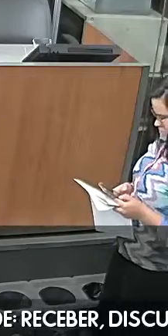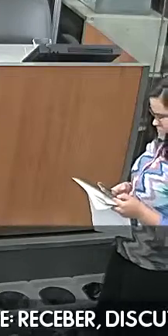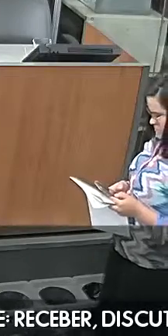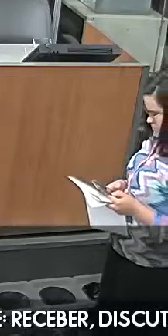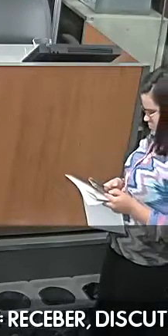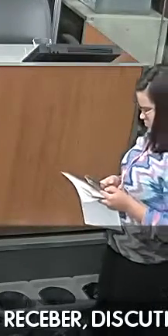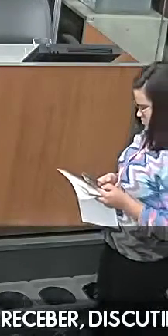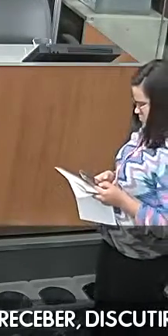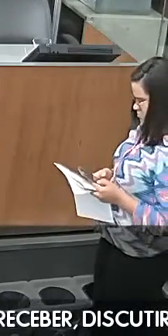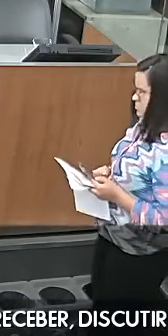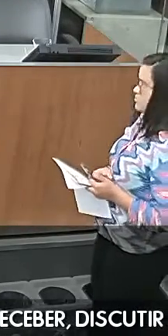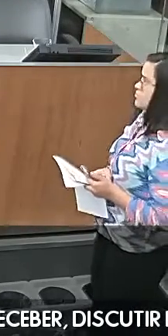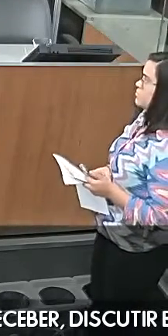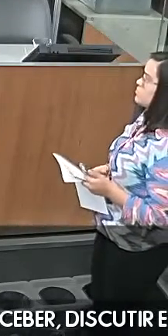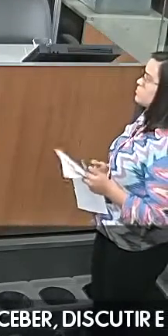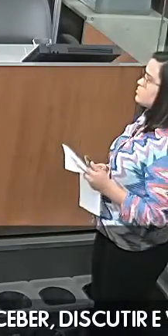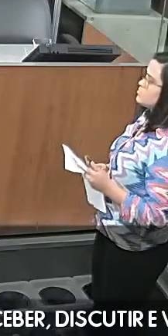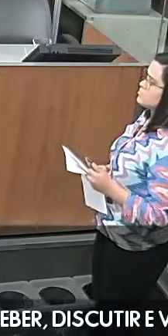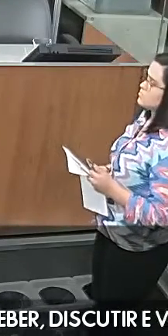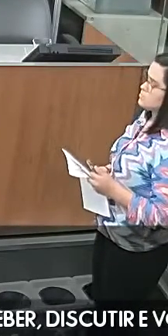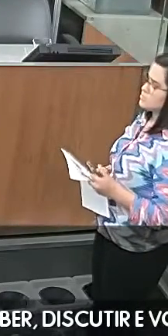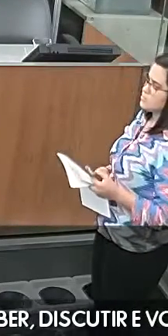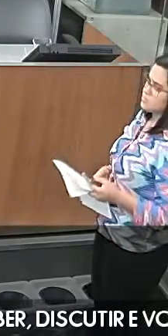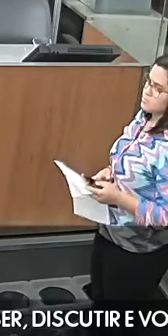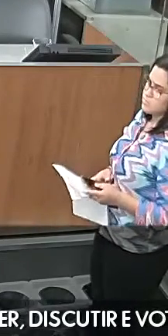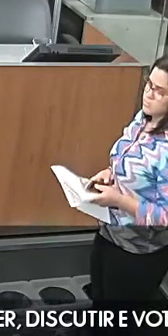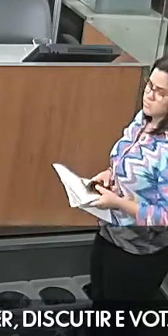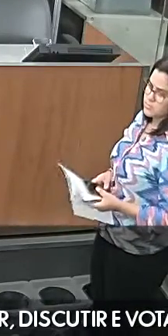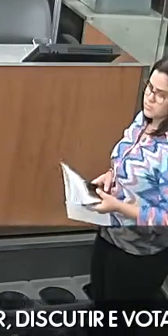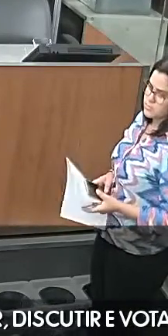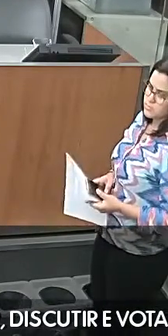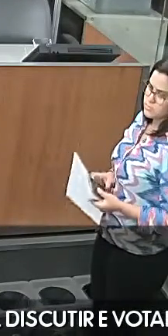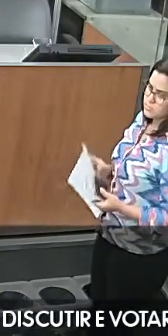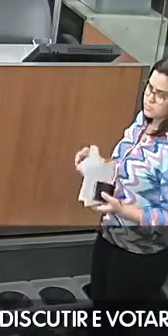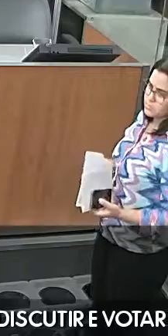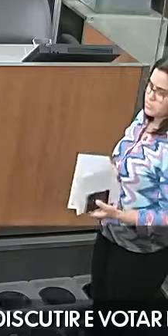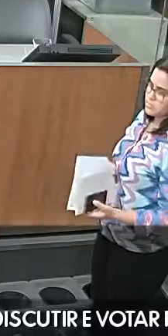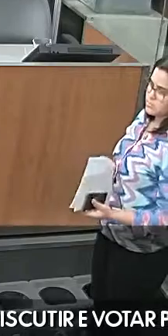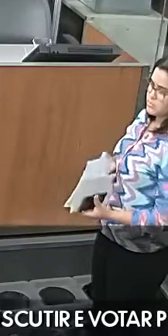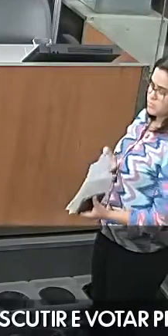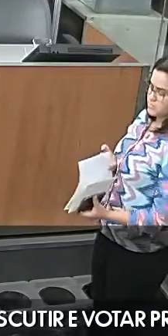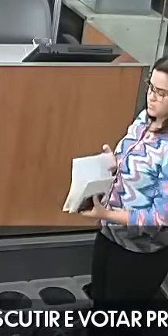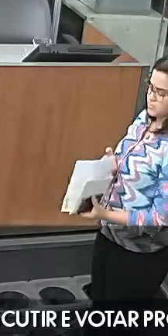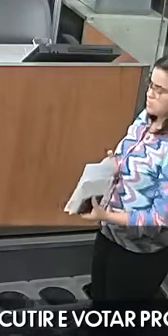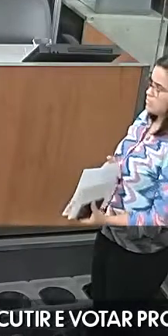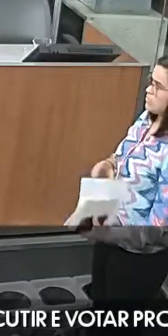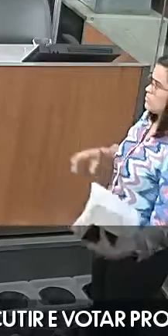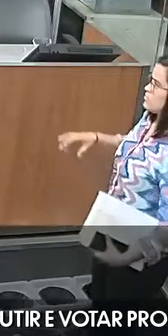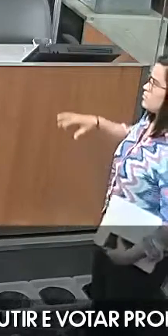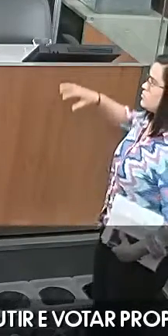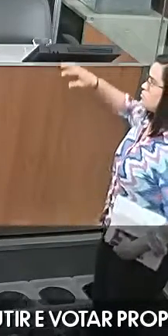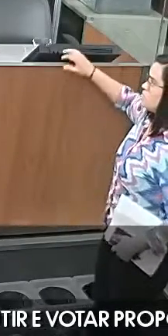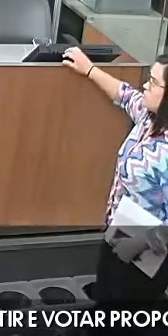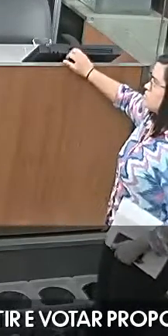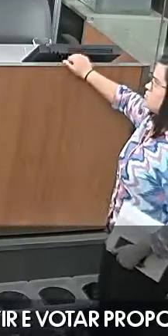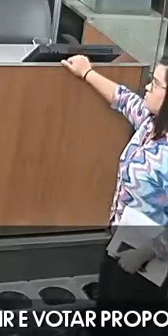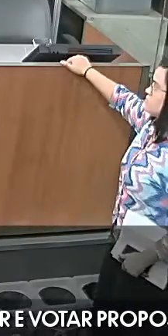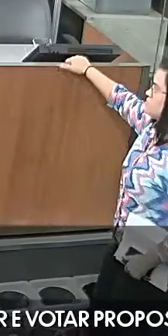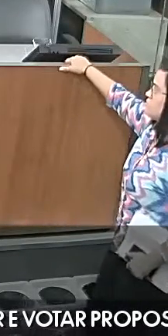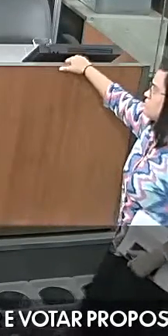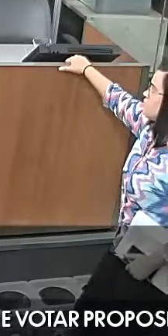reunião extraordinária da reunião da Comissão de Participação Popular da Assembleia Legislativa de Minas Gerais, que teve possibilidade de debater a extensão do metrô de